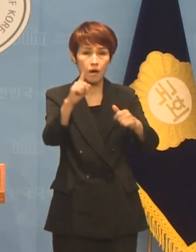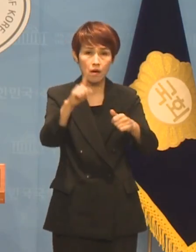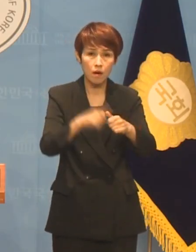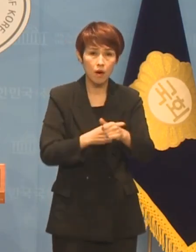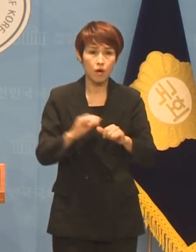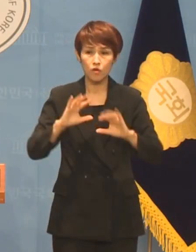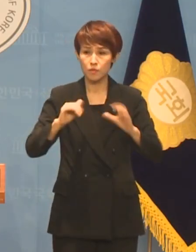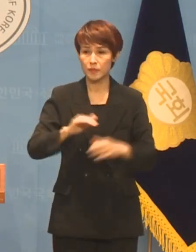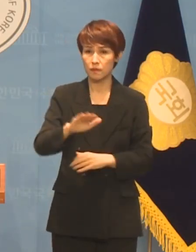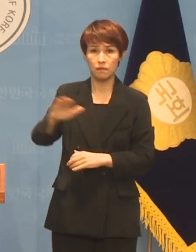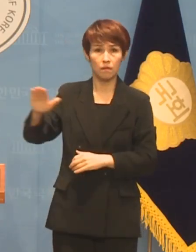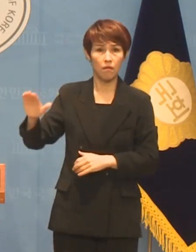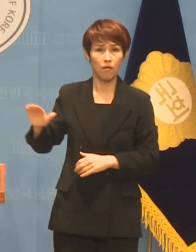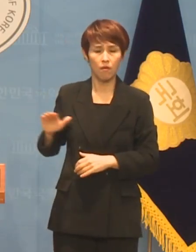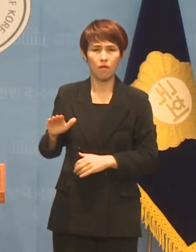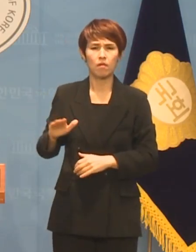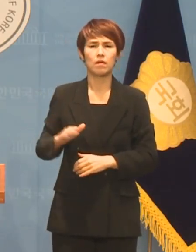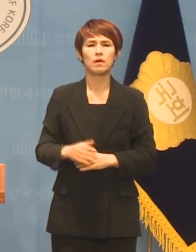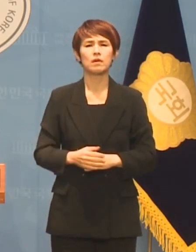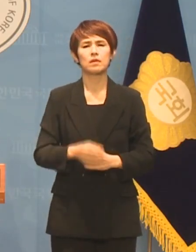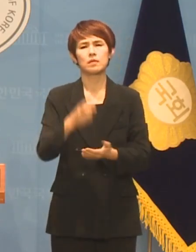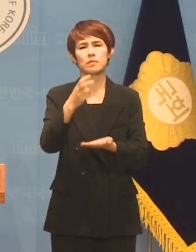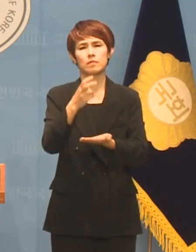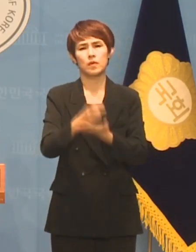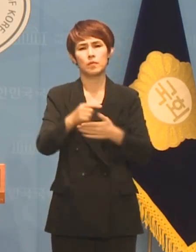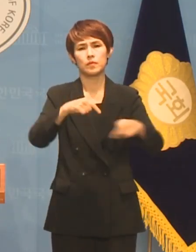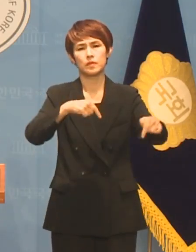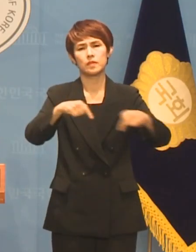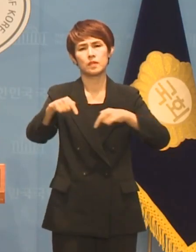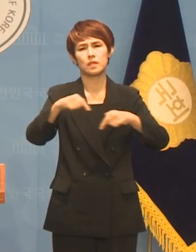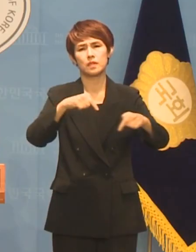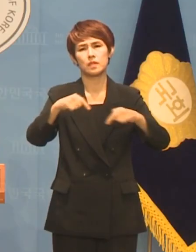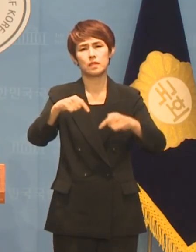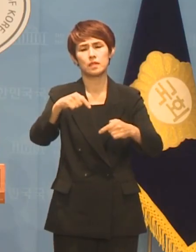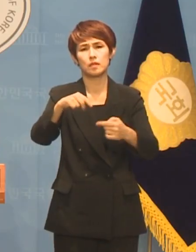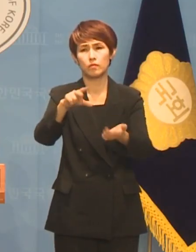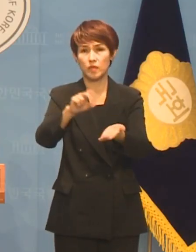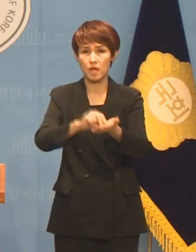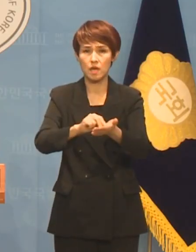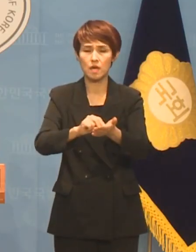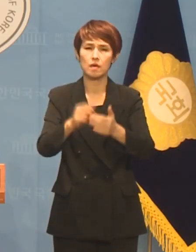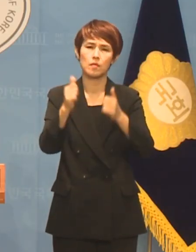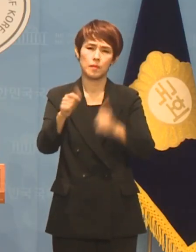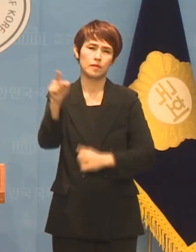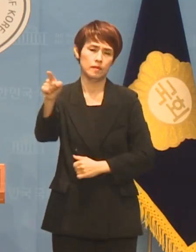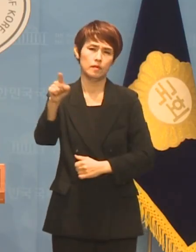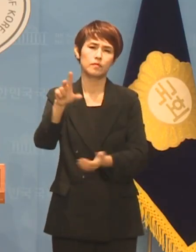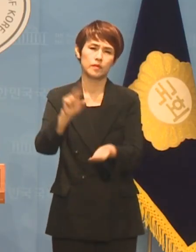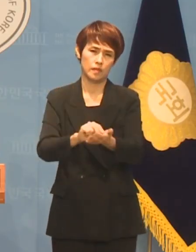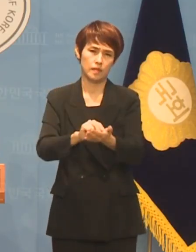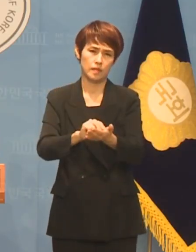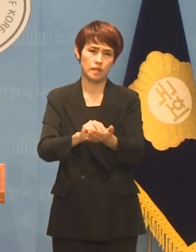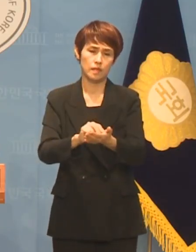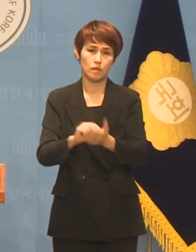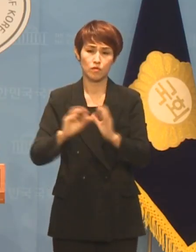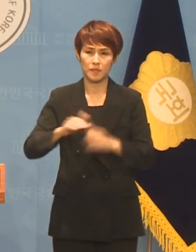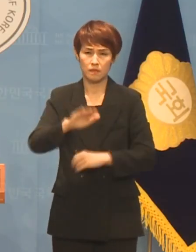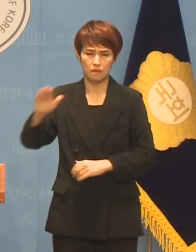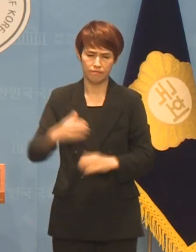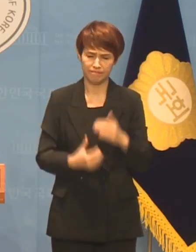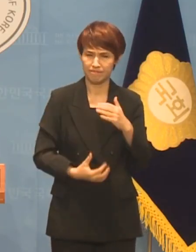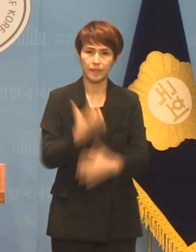국민들께서는 법치의 위기를 법원 스스로 불러왔다라며 분노했고,